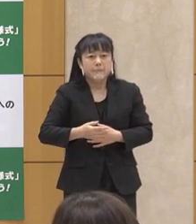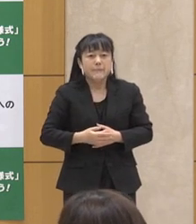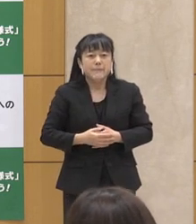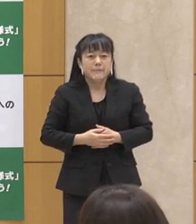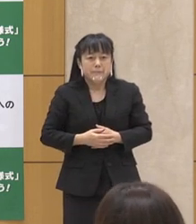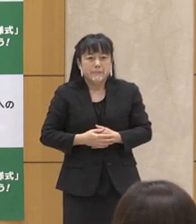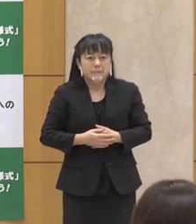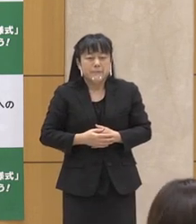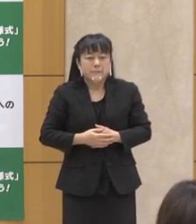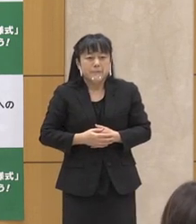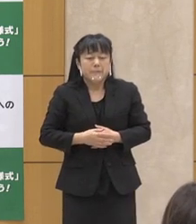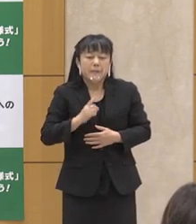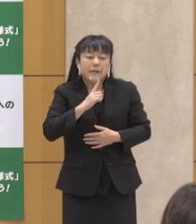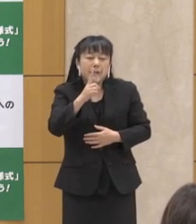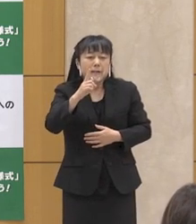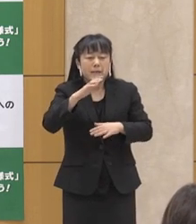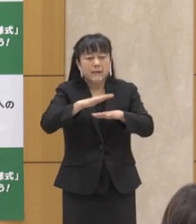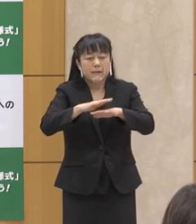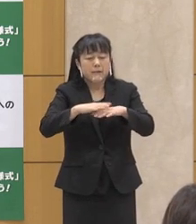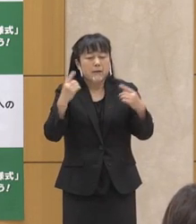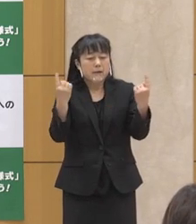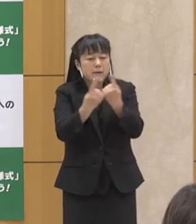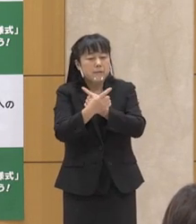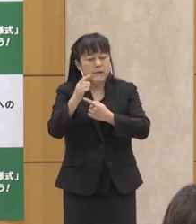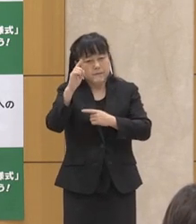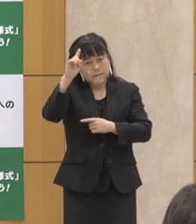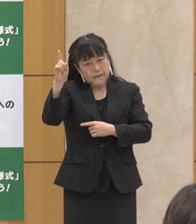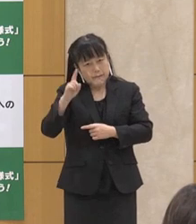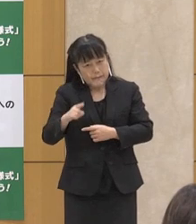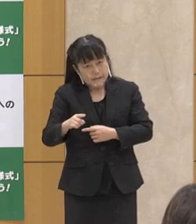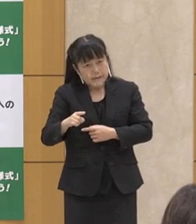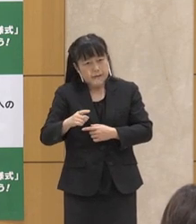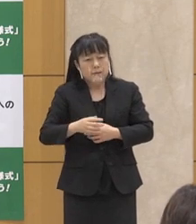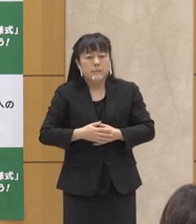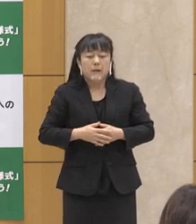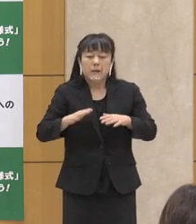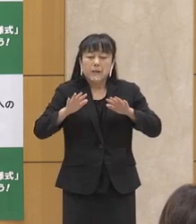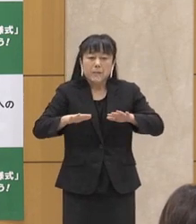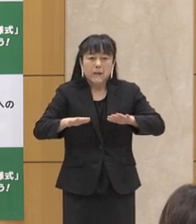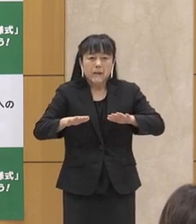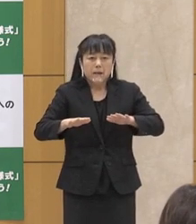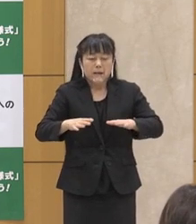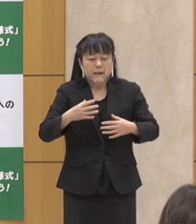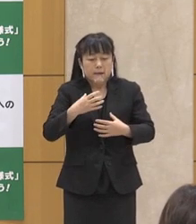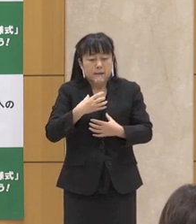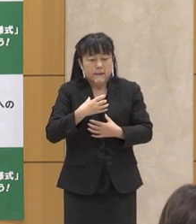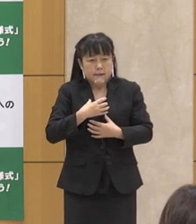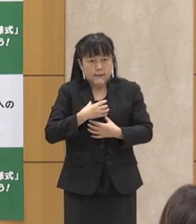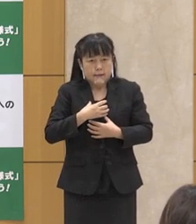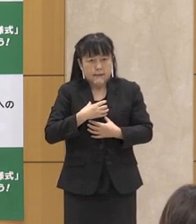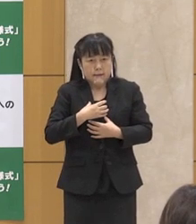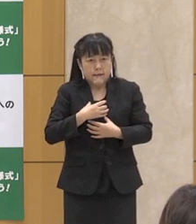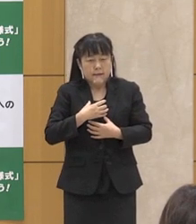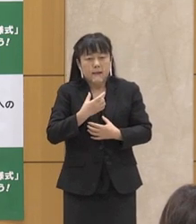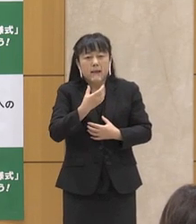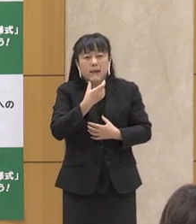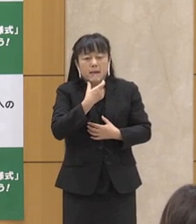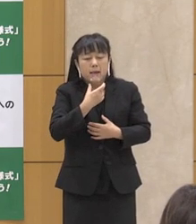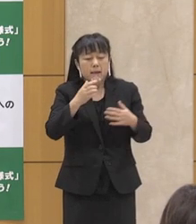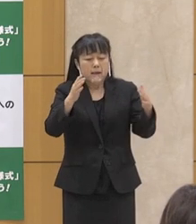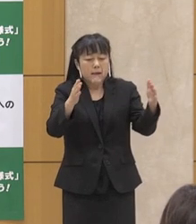言葉の使い方は変わるかもしれないけれども、現状のまあ感染警戒期で呼びかけているような内容が継続される可能